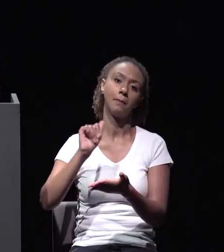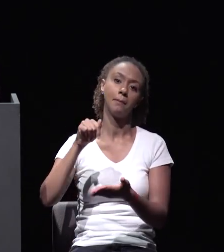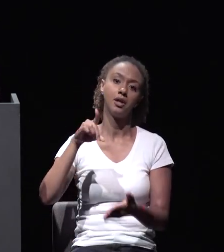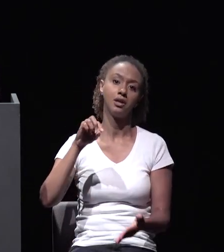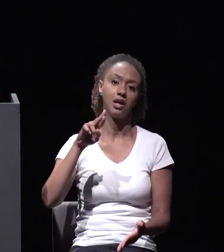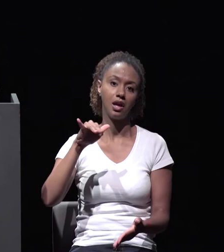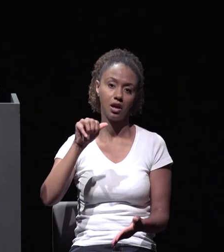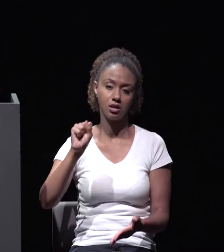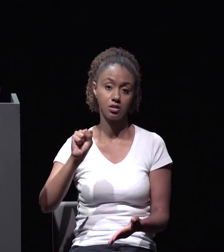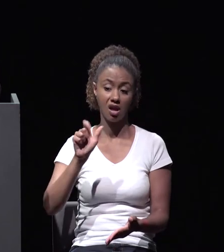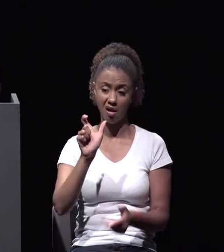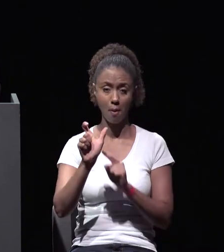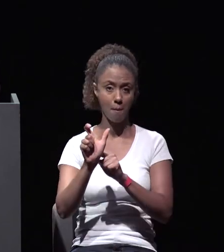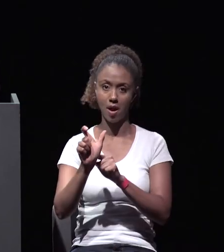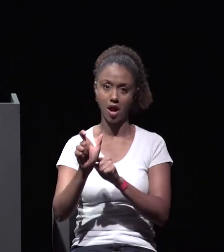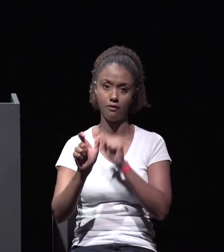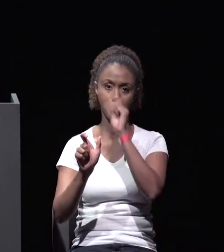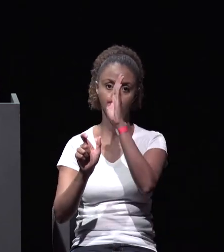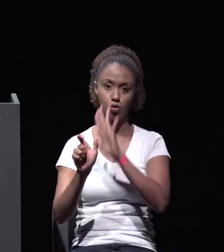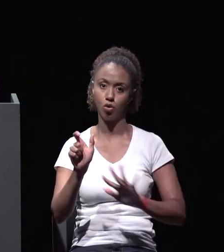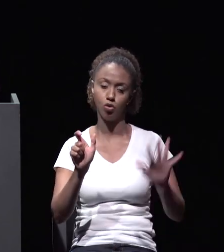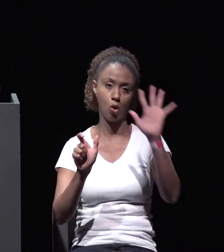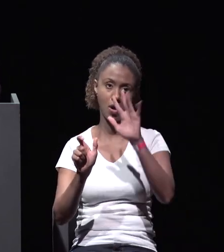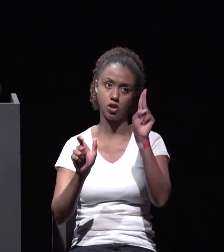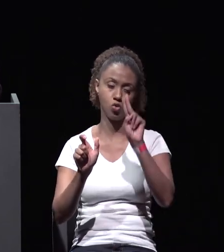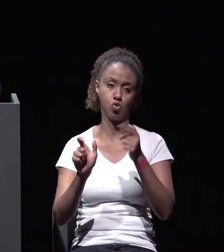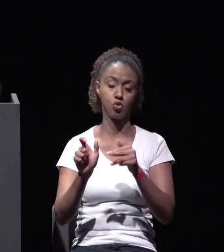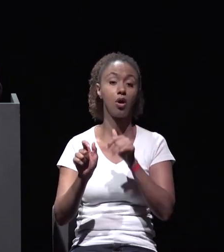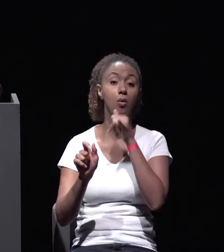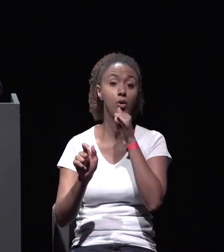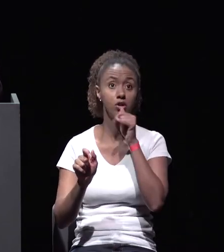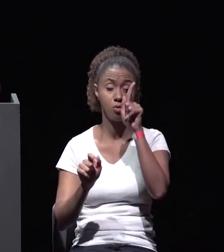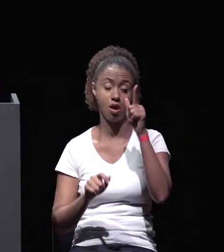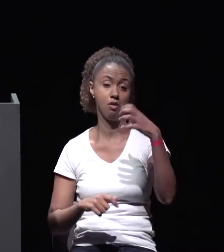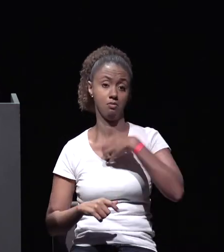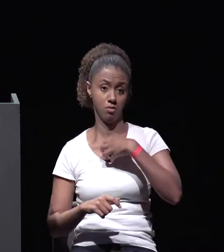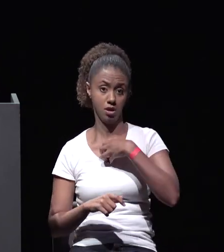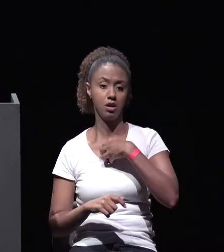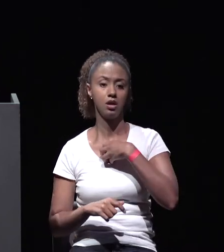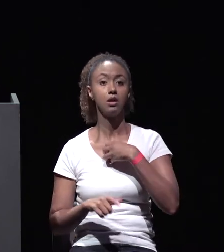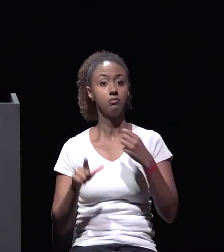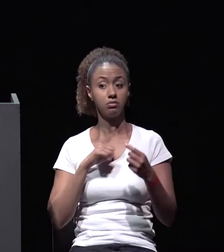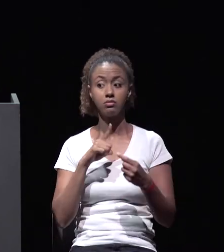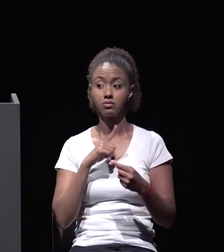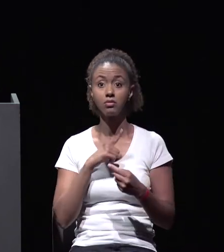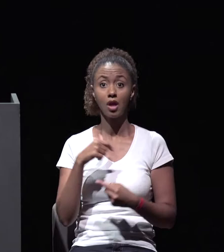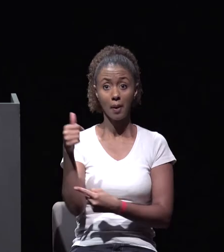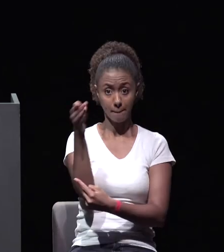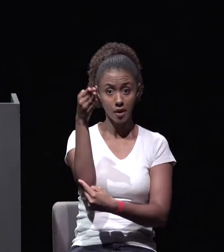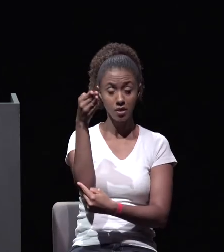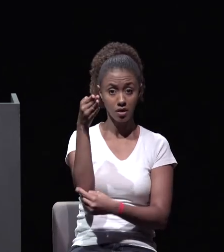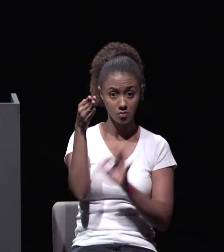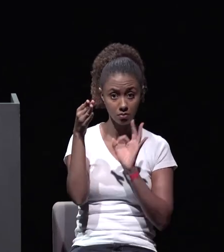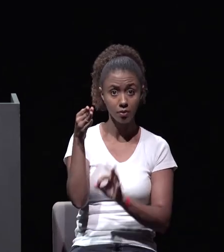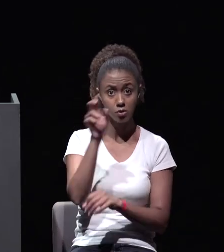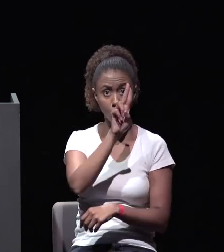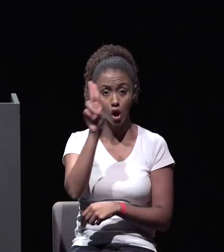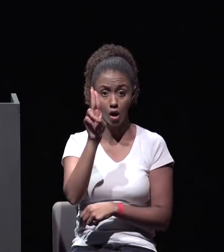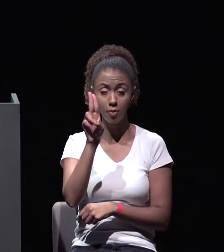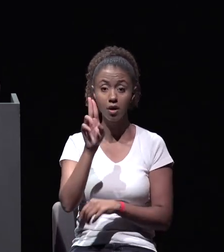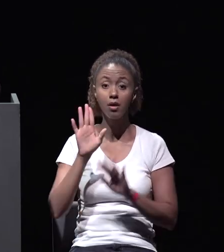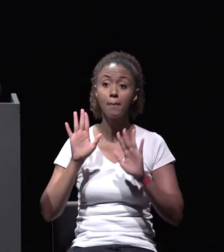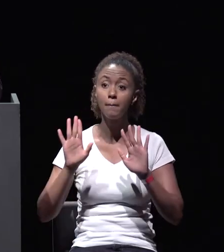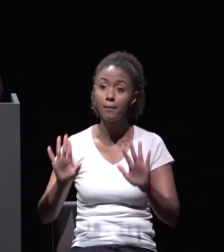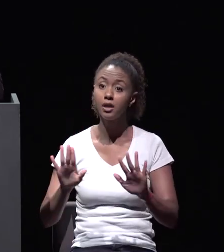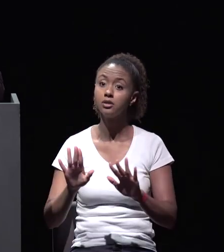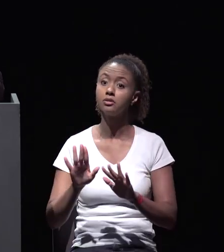em todo o território brasileiro é muito comum por exemplo que na bahia a gente encontre bandeiras com esse nome é mas